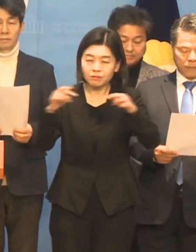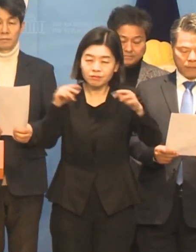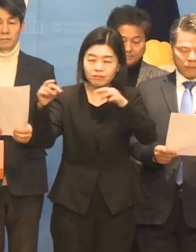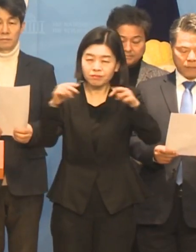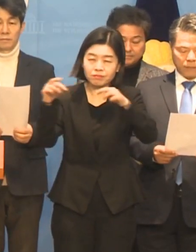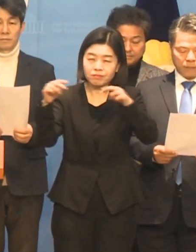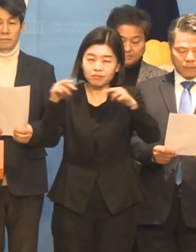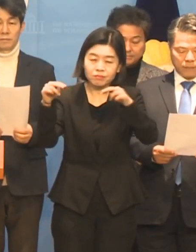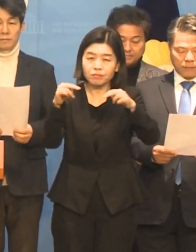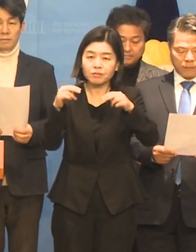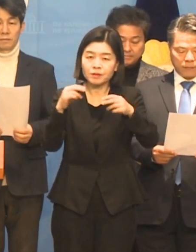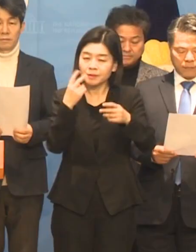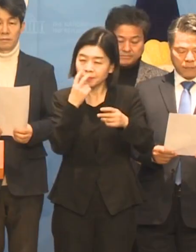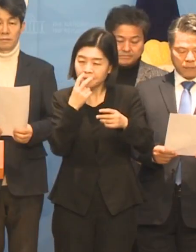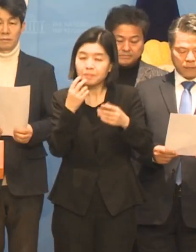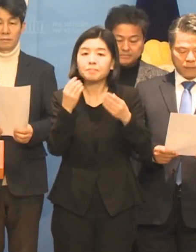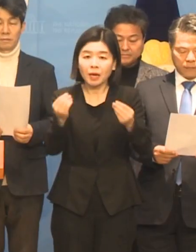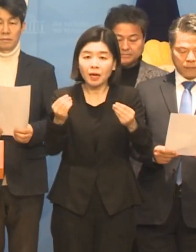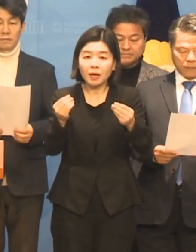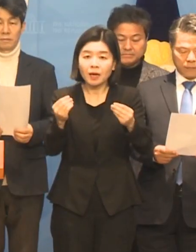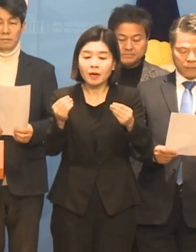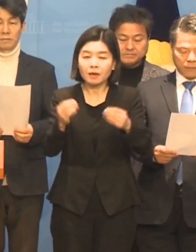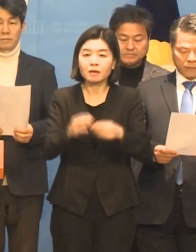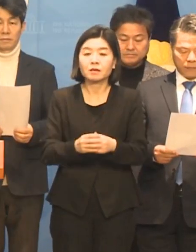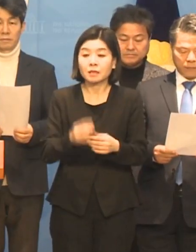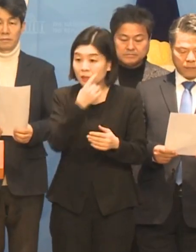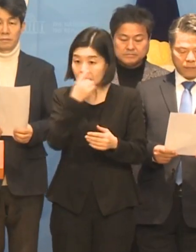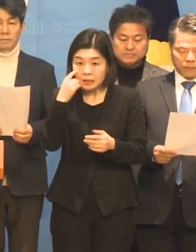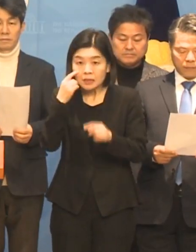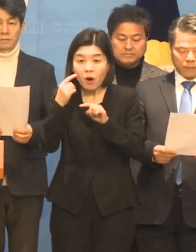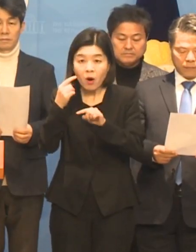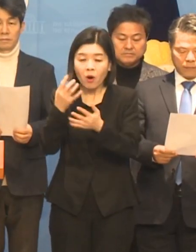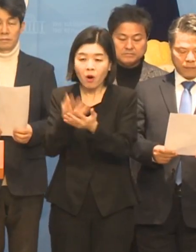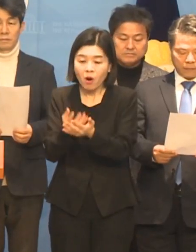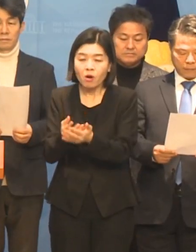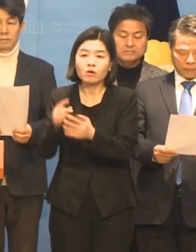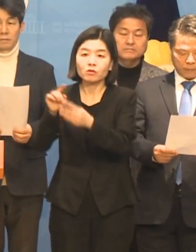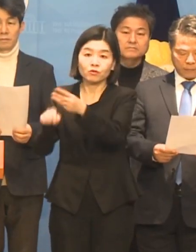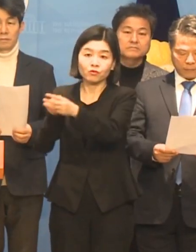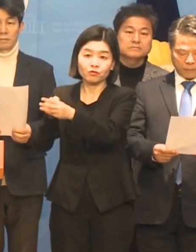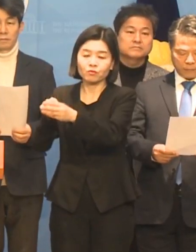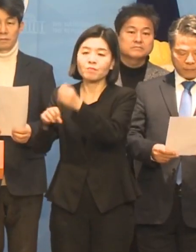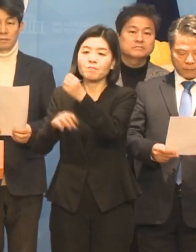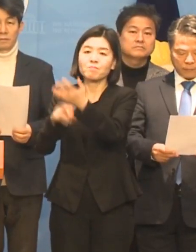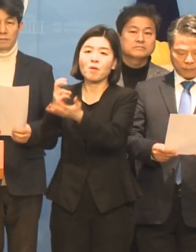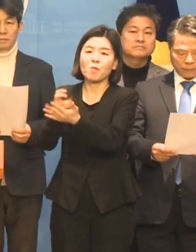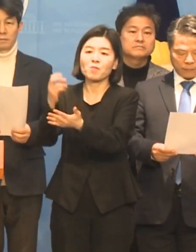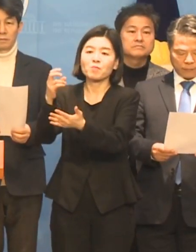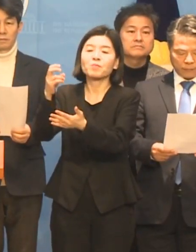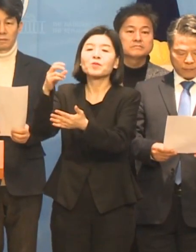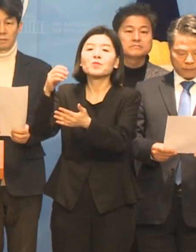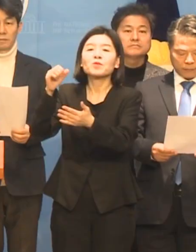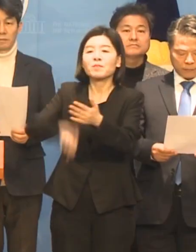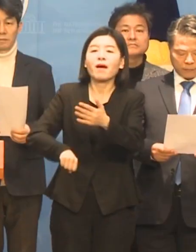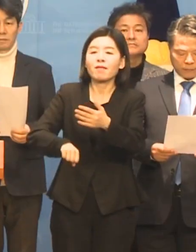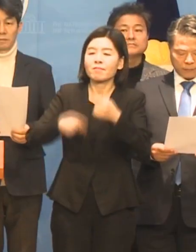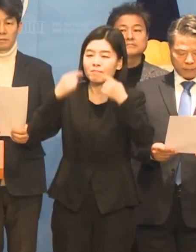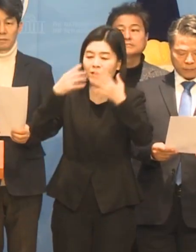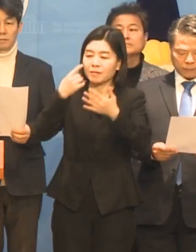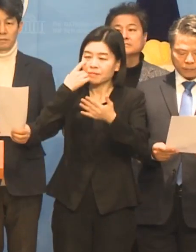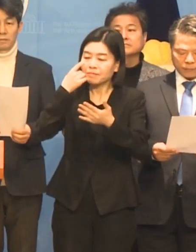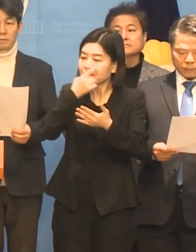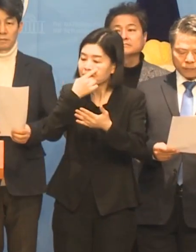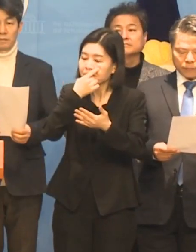모든 증거가 윤석열의 헌법 위반을 명백히 입증하고 있으며 이는 어떠한